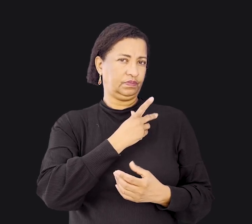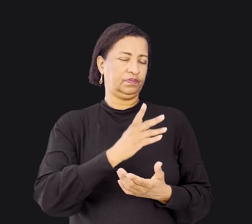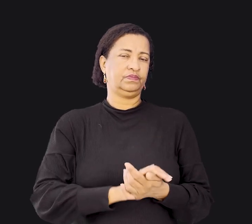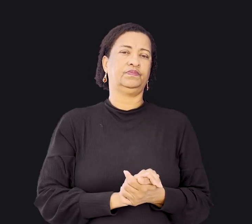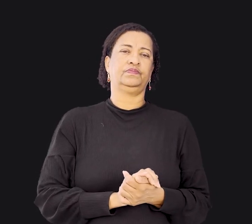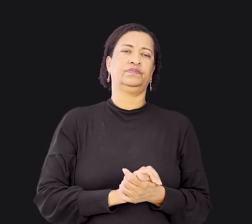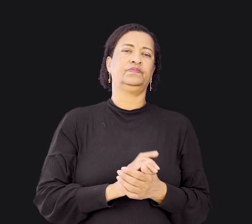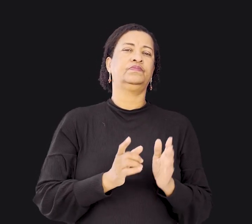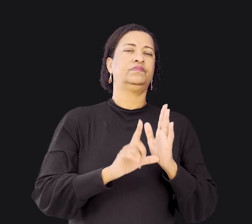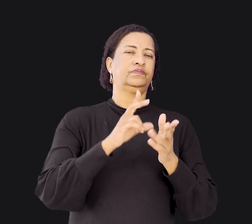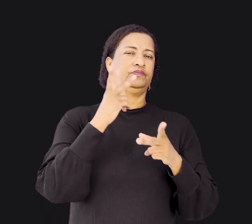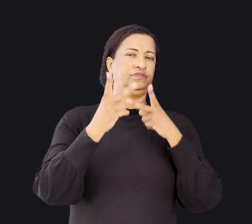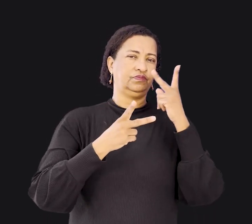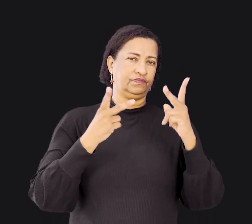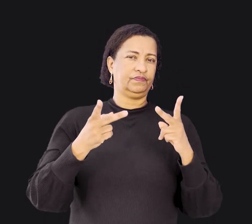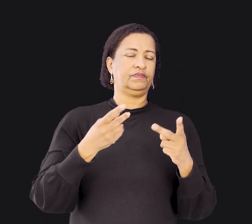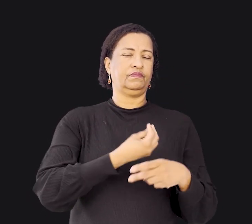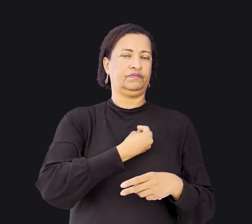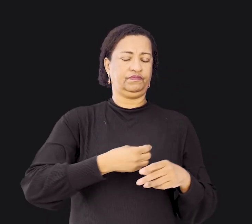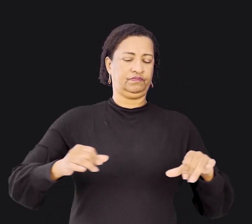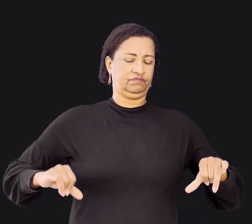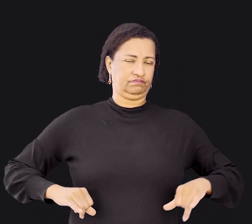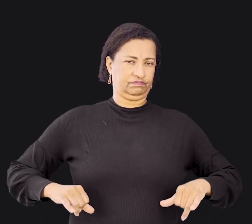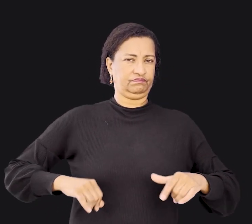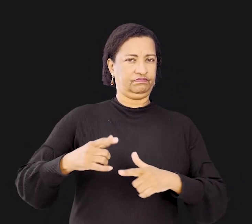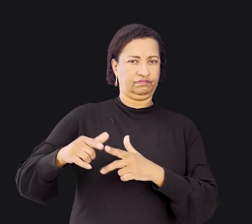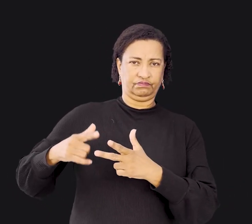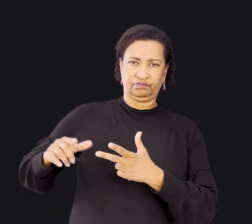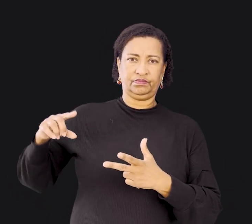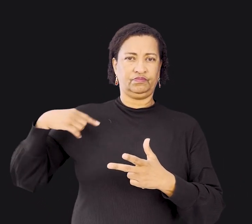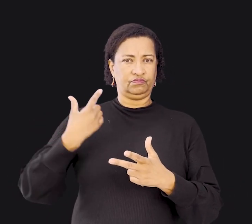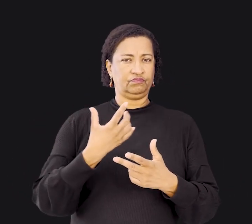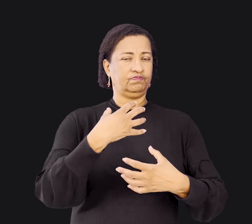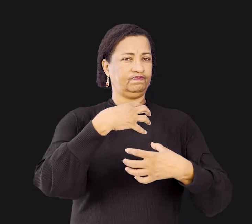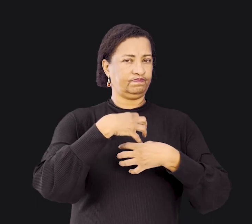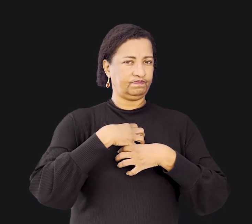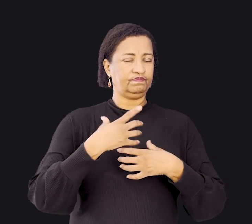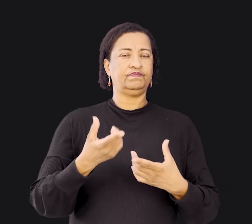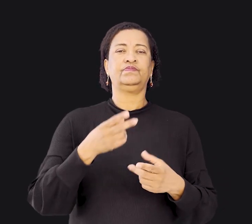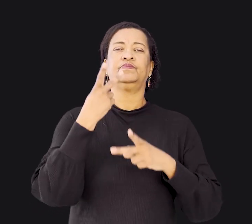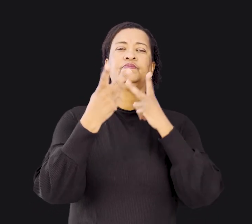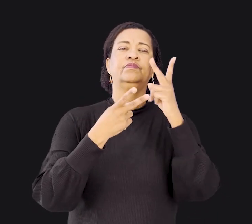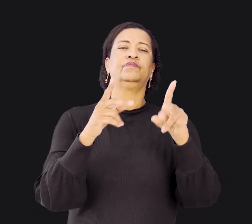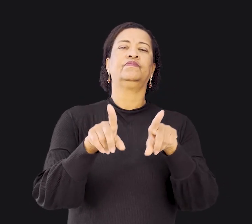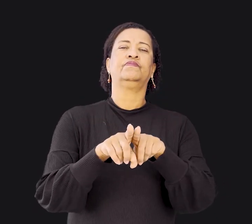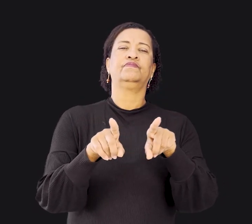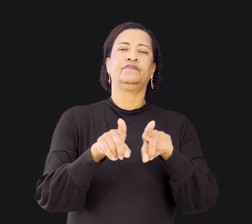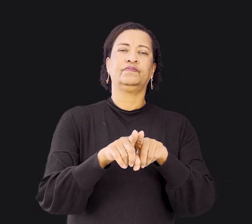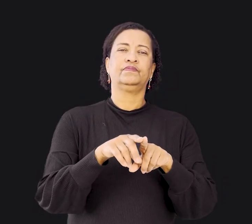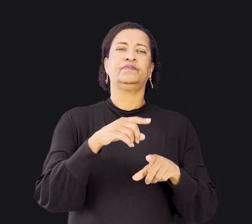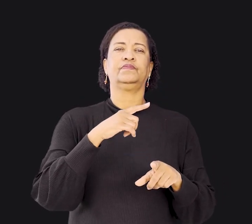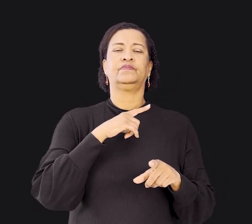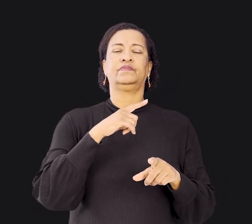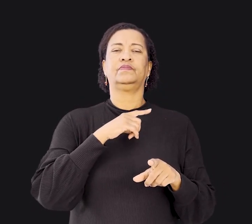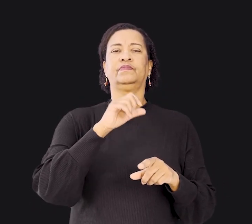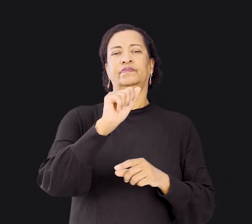falar sobre as tempestades da vida que todos nós enfrentamos, Tiago também fala sobre o que chamamos de a anatomia do